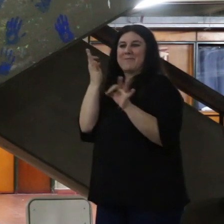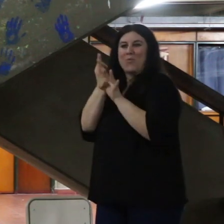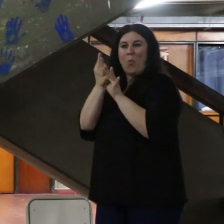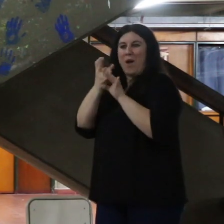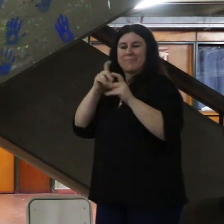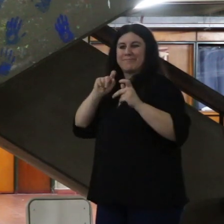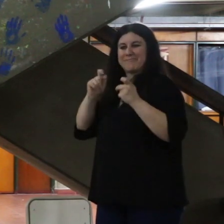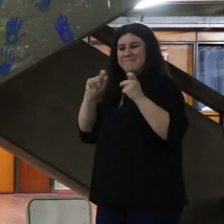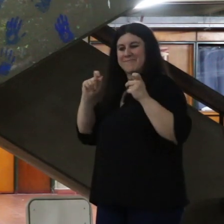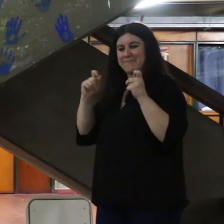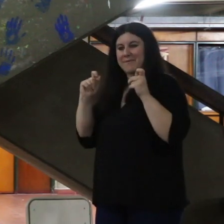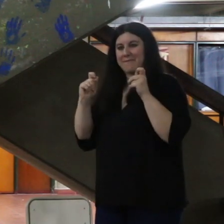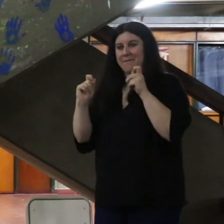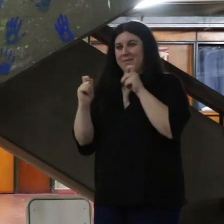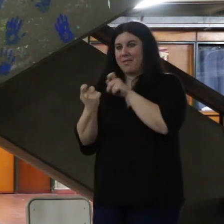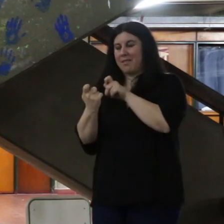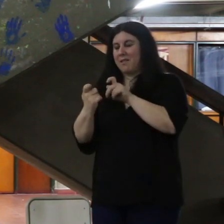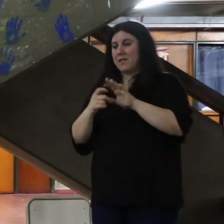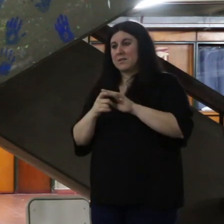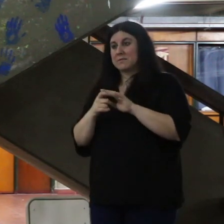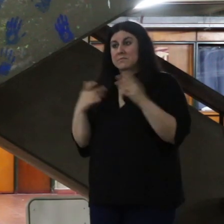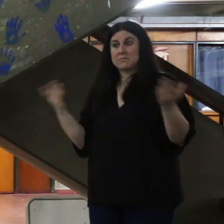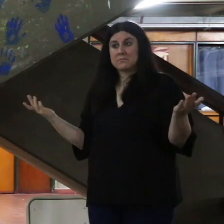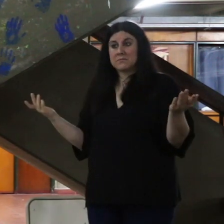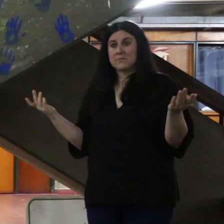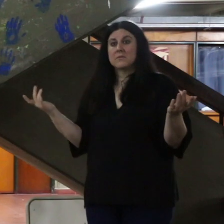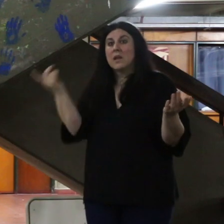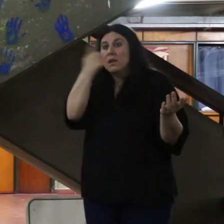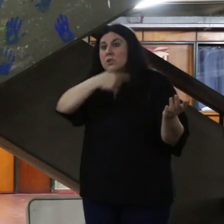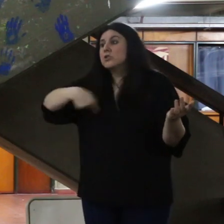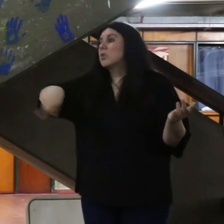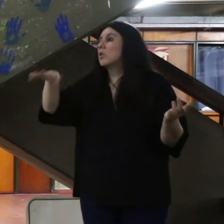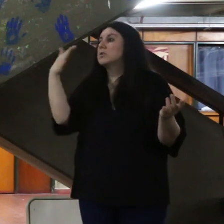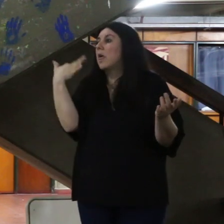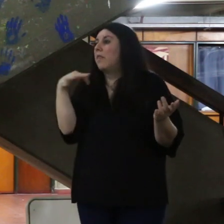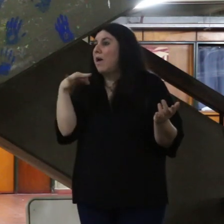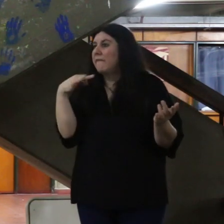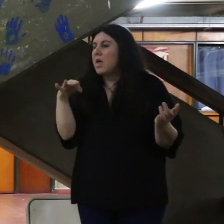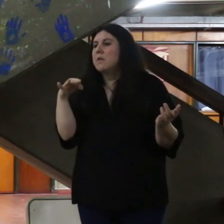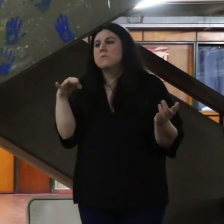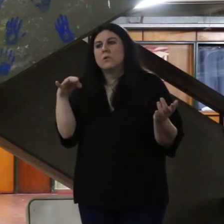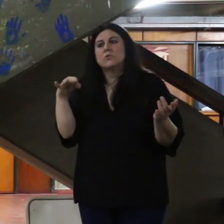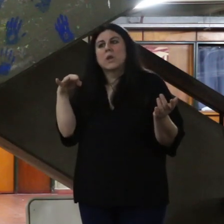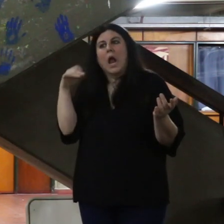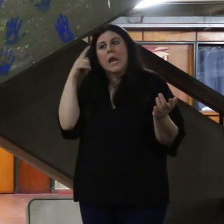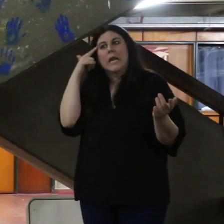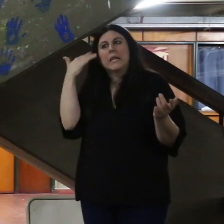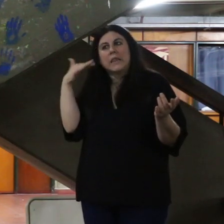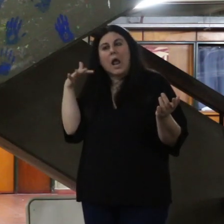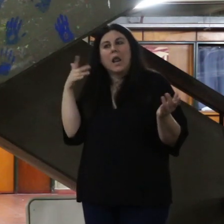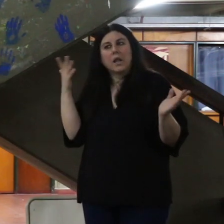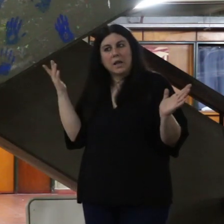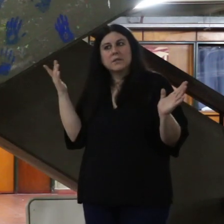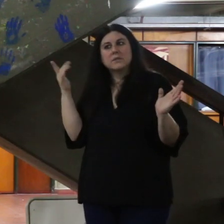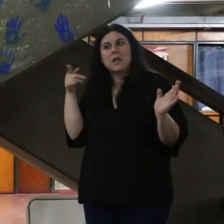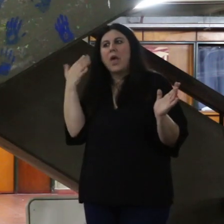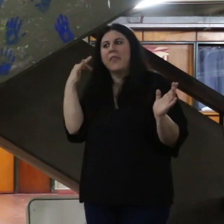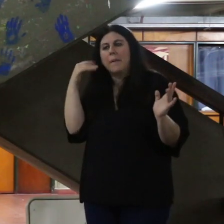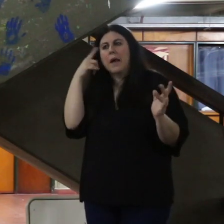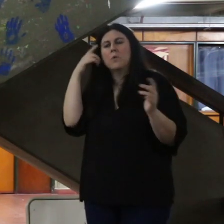Y porque tenemos que ser lo suficientemente inteligentes y